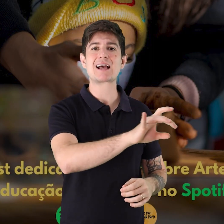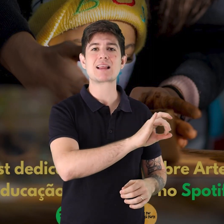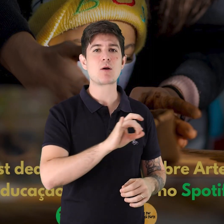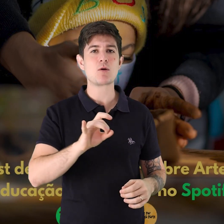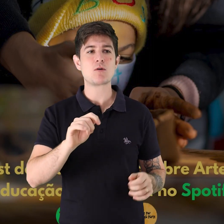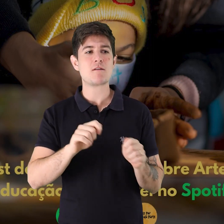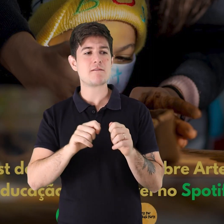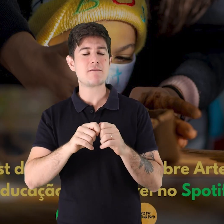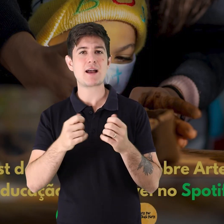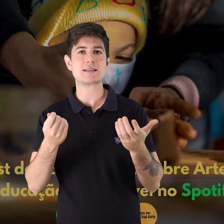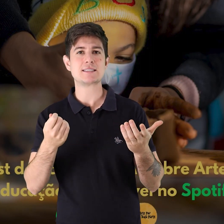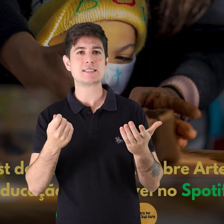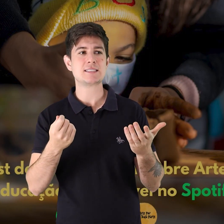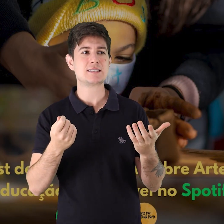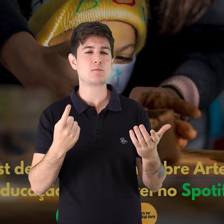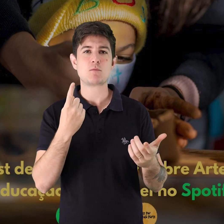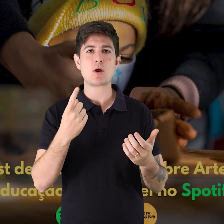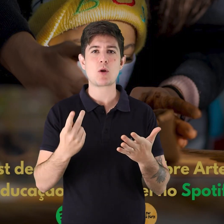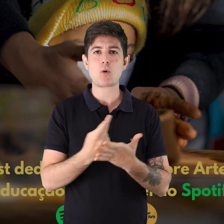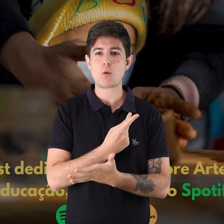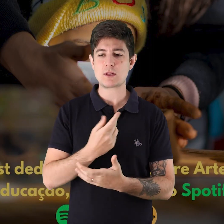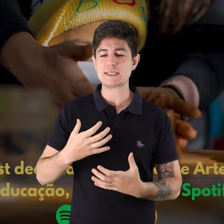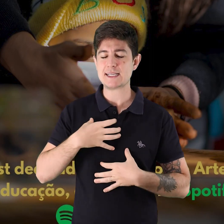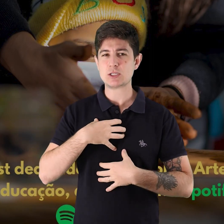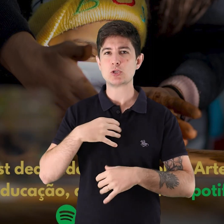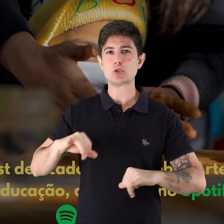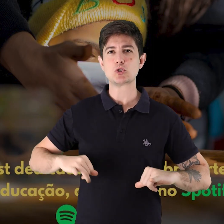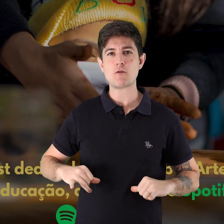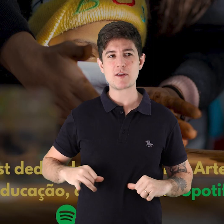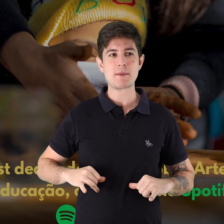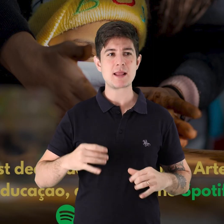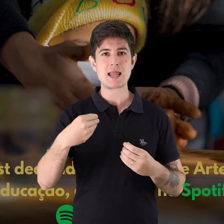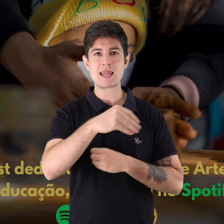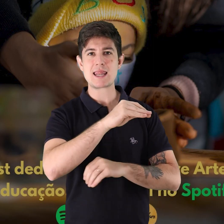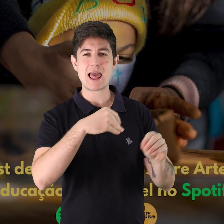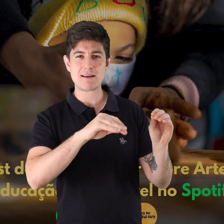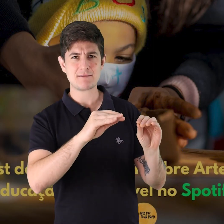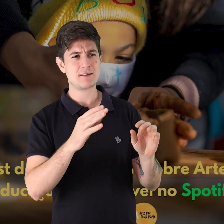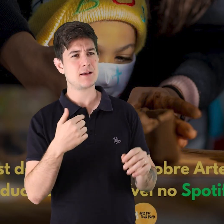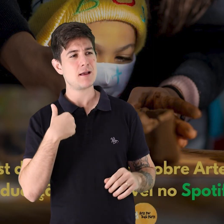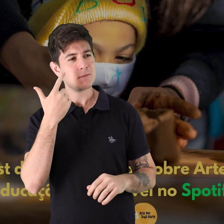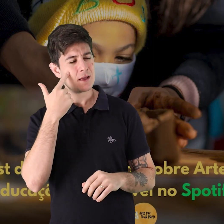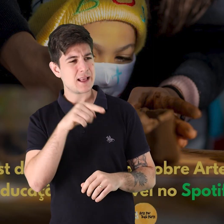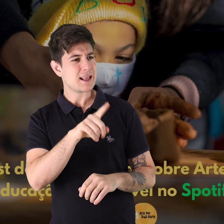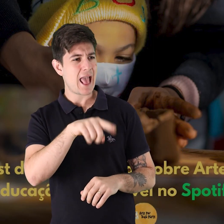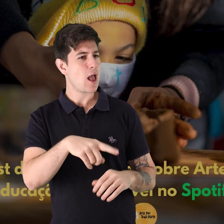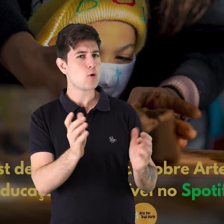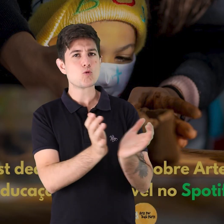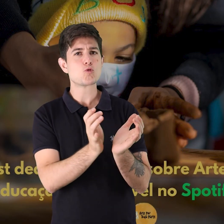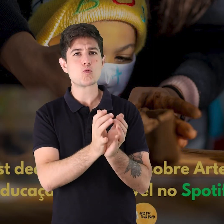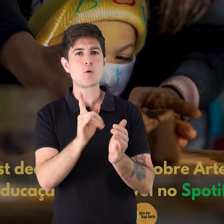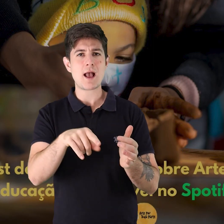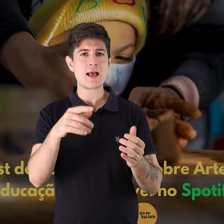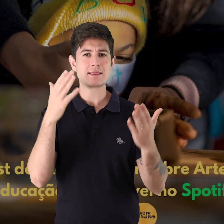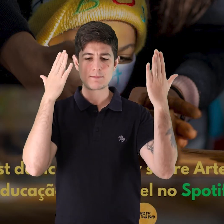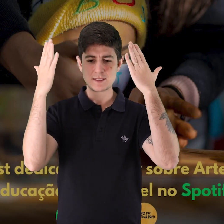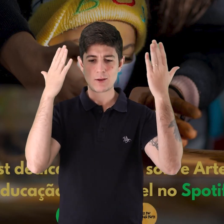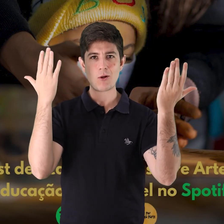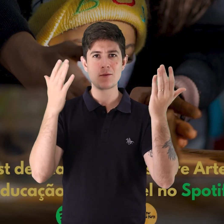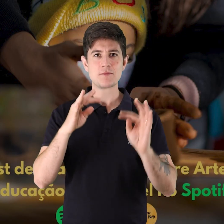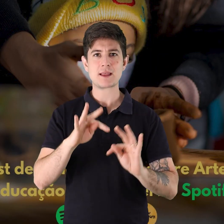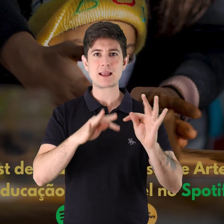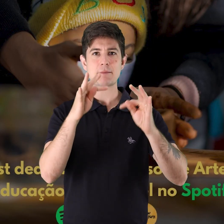Cada uma leva aquilo que tá fazendo ela sofrer naquele momento. E depois eu fiquei pensando, falei, nossa, isso é um grupo de terapia, né? Comigo. É um